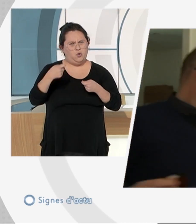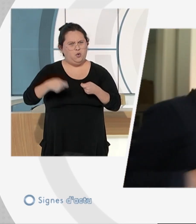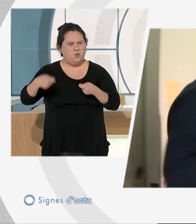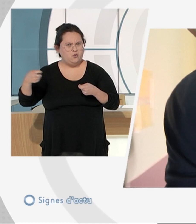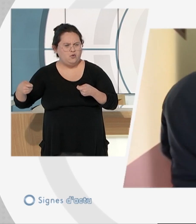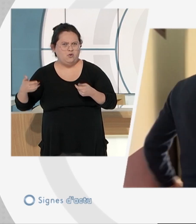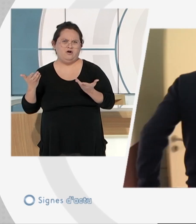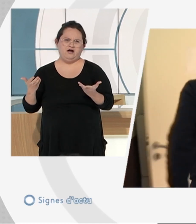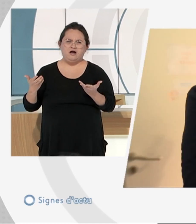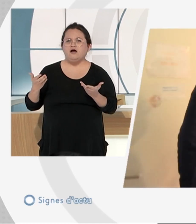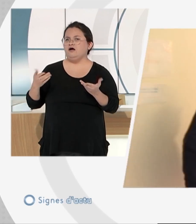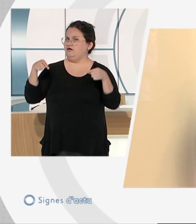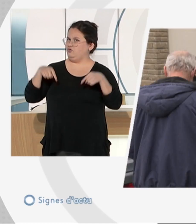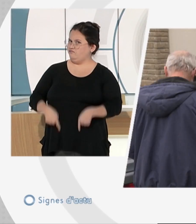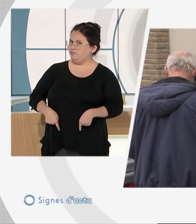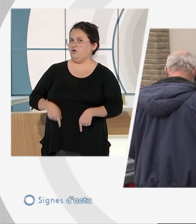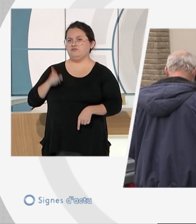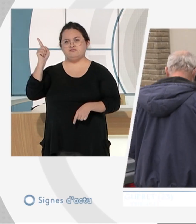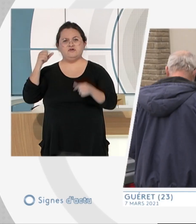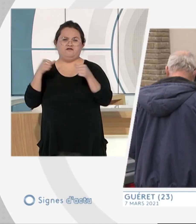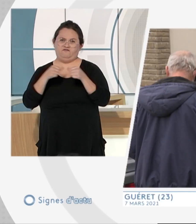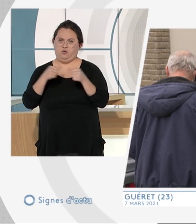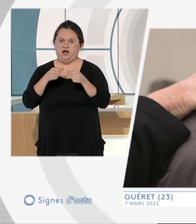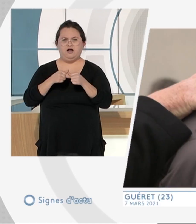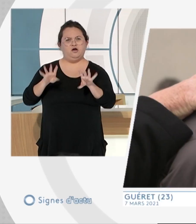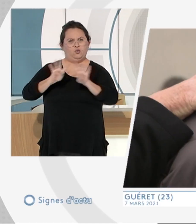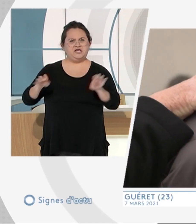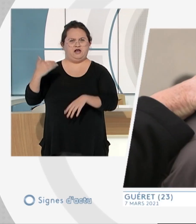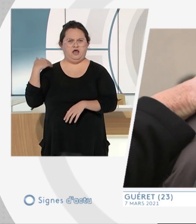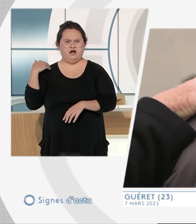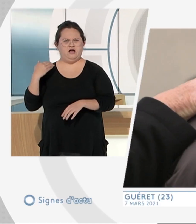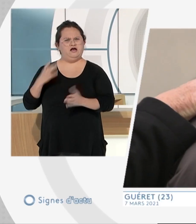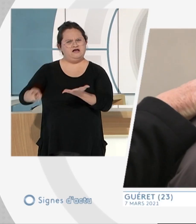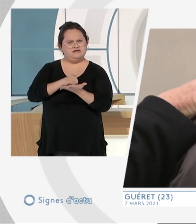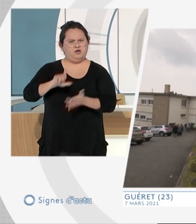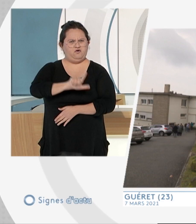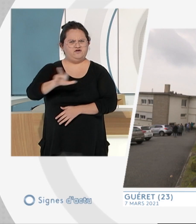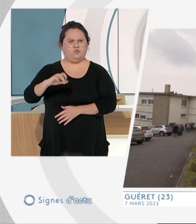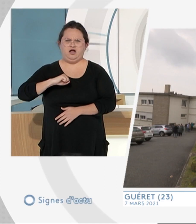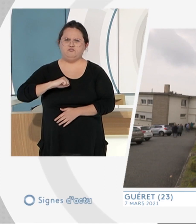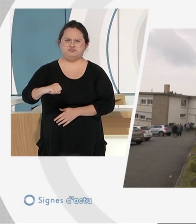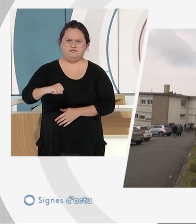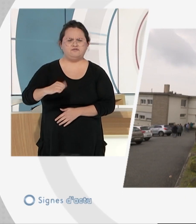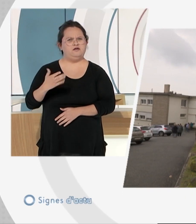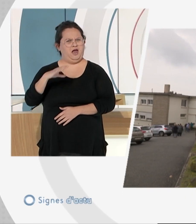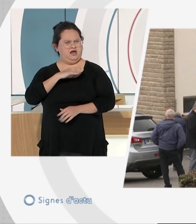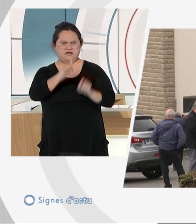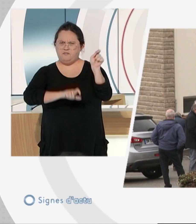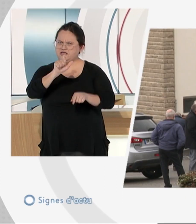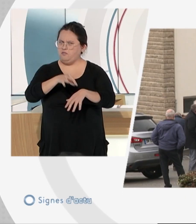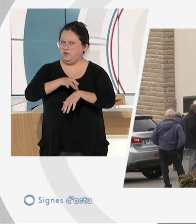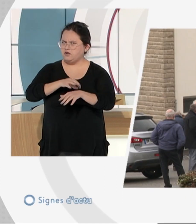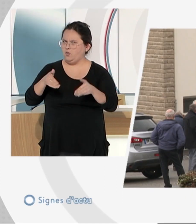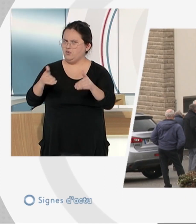mois. Le gouvernement a donc mis un coup d'accélérateur le week-end dernier, comme ici dans la Creuse. Mais certains patients ne sont pas